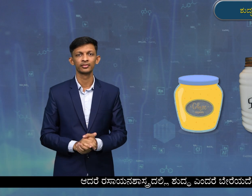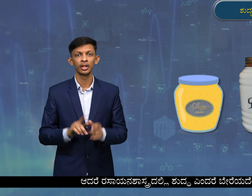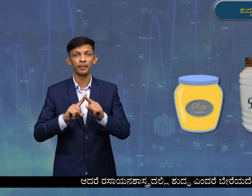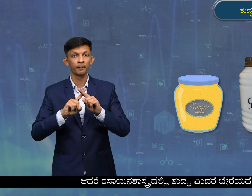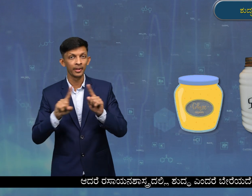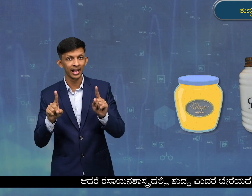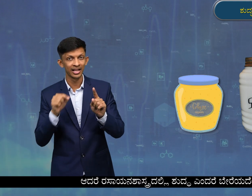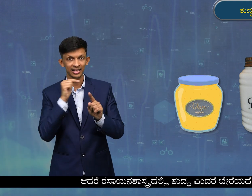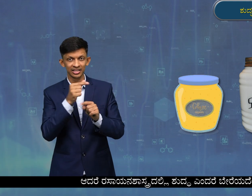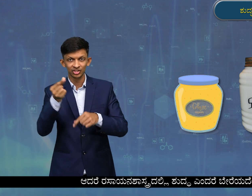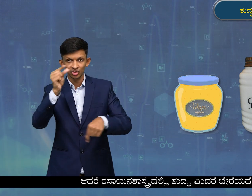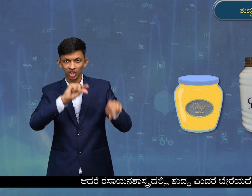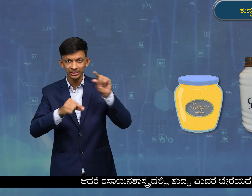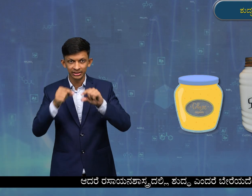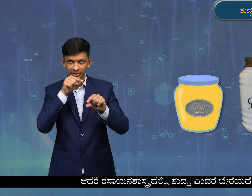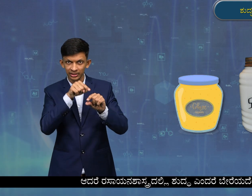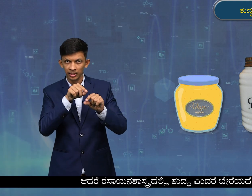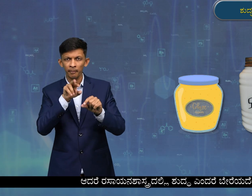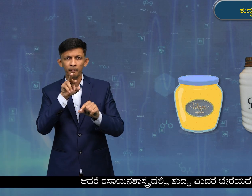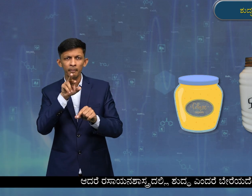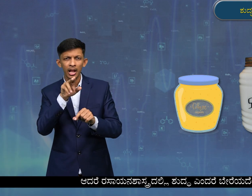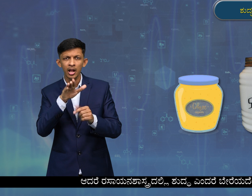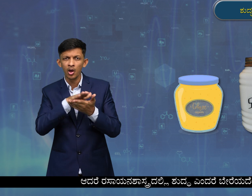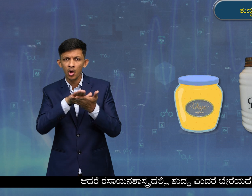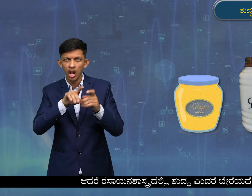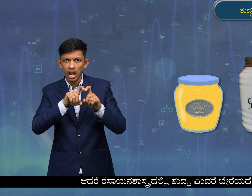ಆದರೆ ರಾಸಾಯನಶಾಸ್ತ್ರದಲ್ಲಿ ಶುದ್ಧ ಎಂದರೆ ಬೇರೆಯದೇ ಅರ್ಥ.